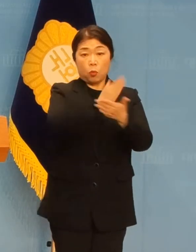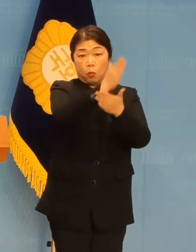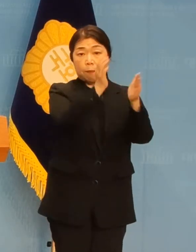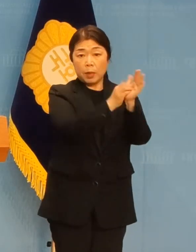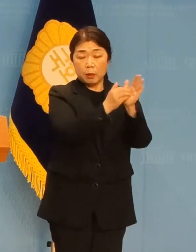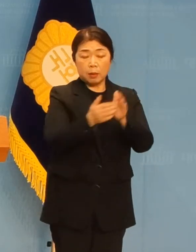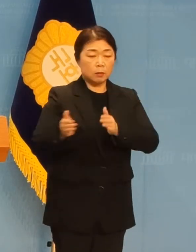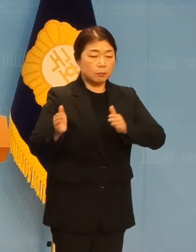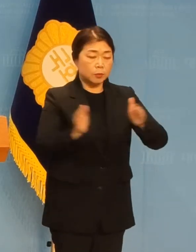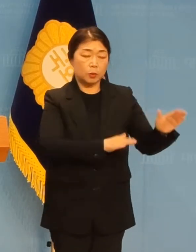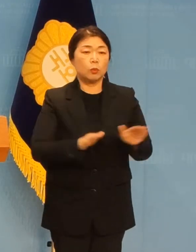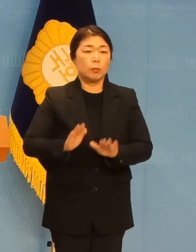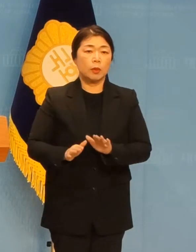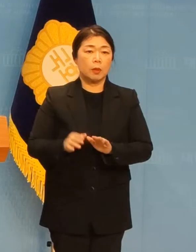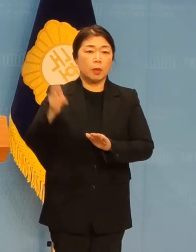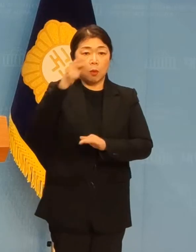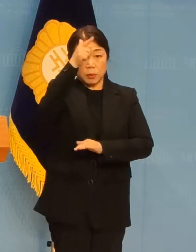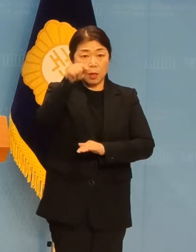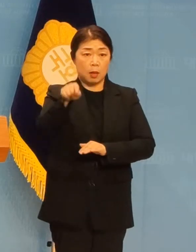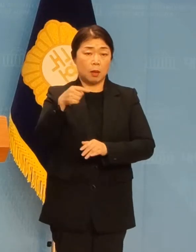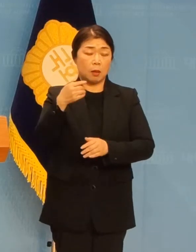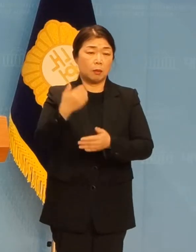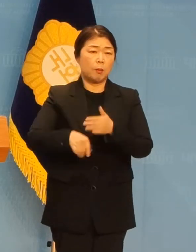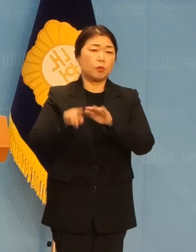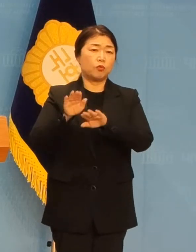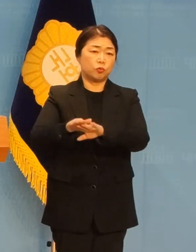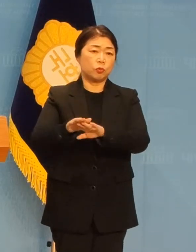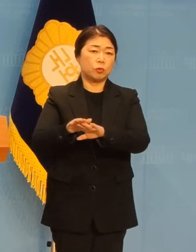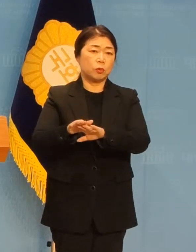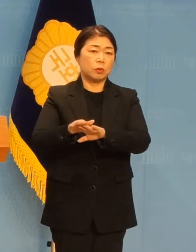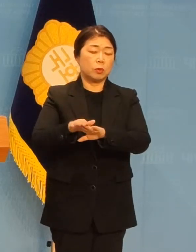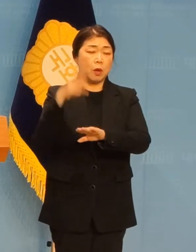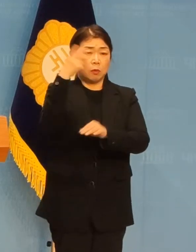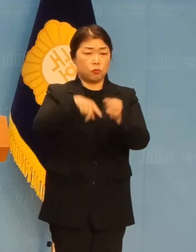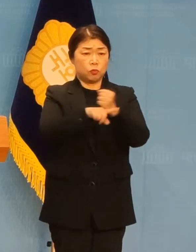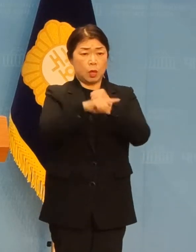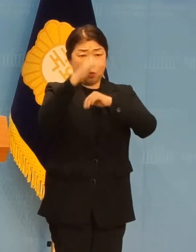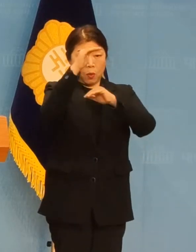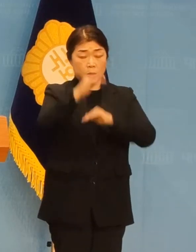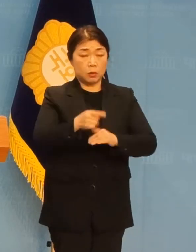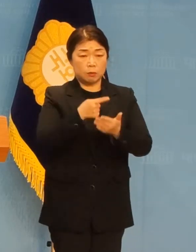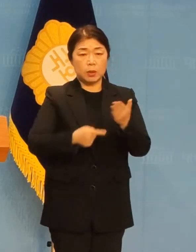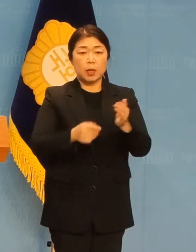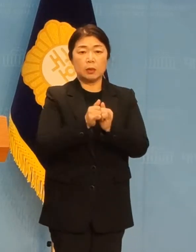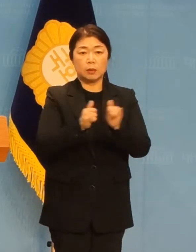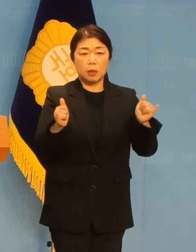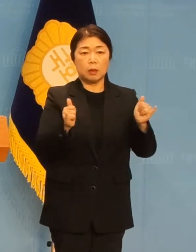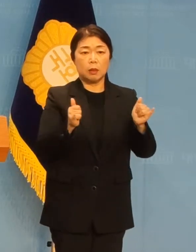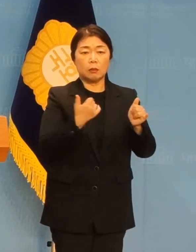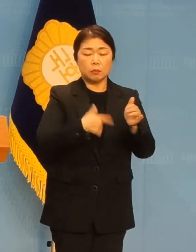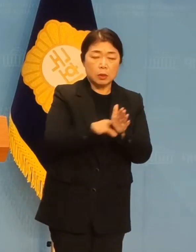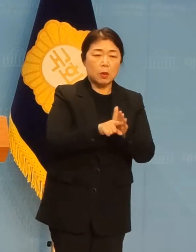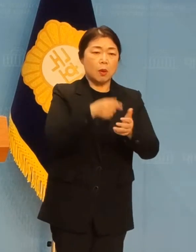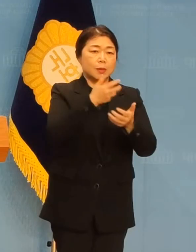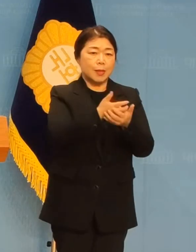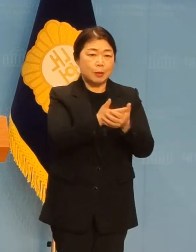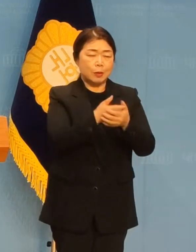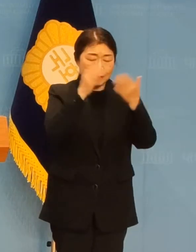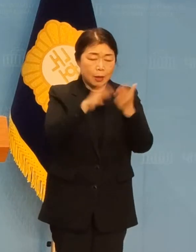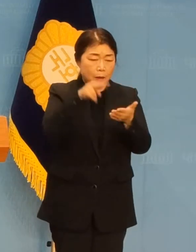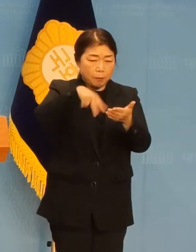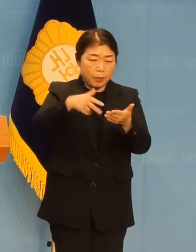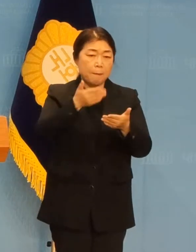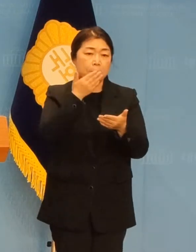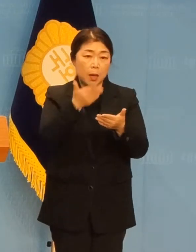이번에는 검찰에 남아있는, 수사 과정 속에서 남아있는 피해자들을 위한 자료를 모두 열람할